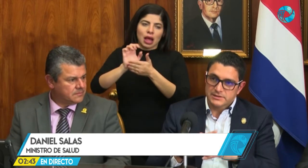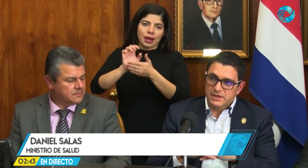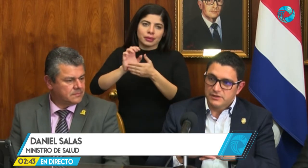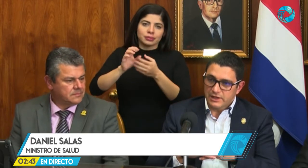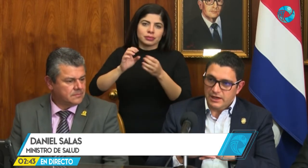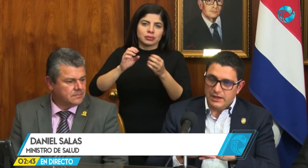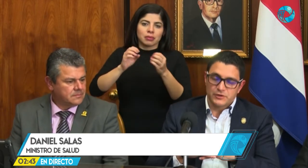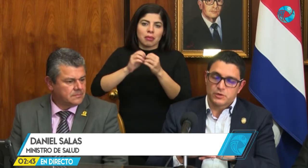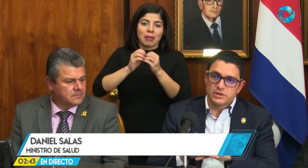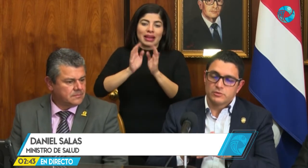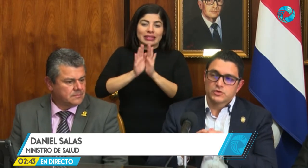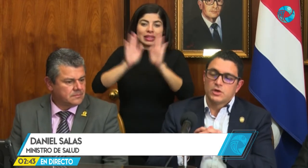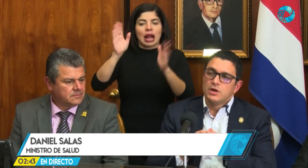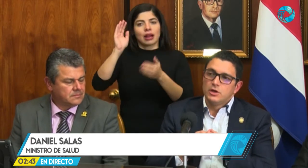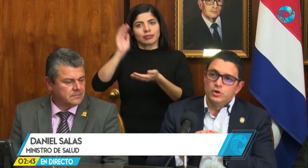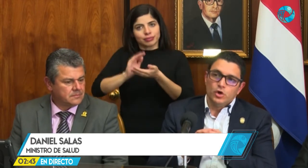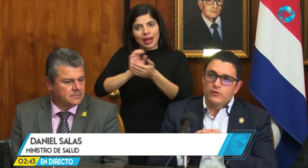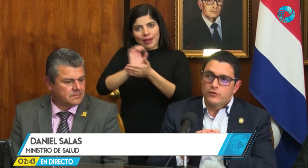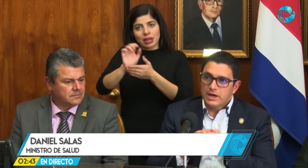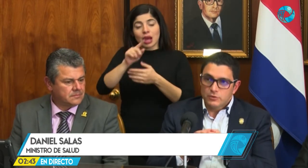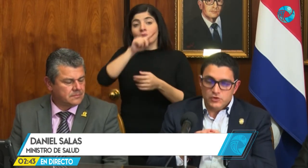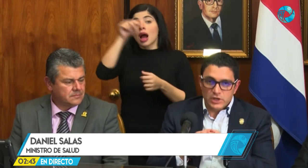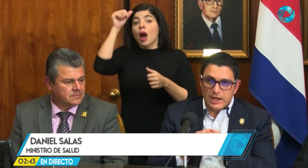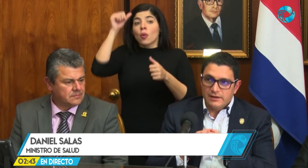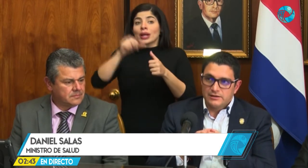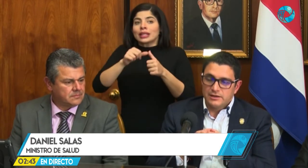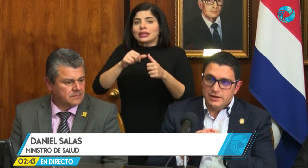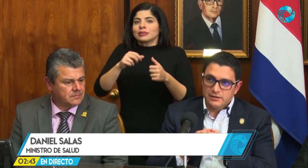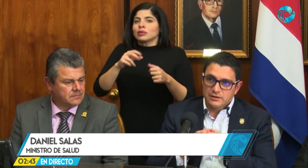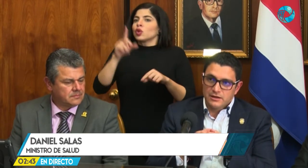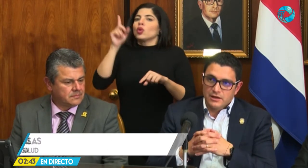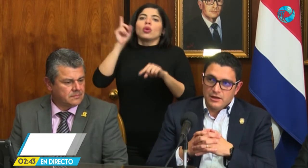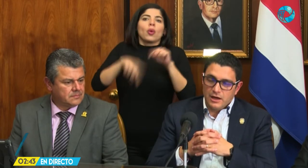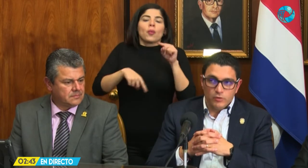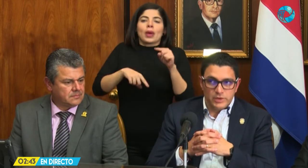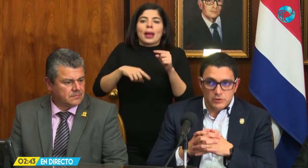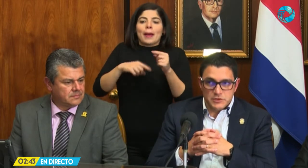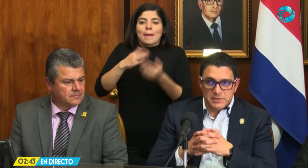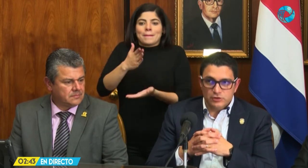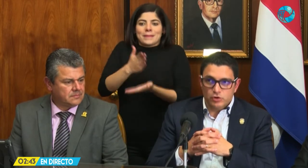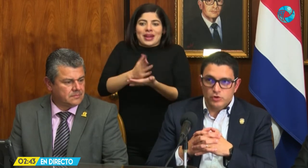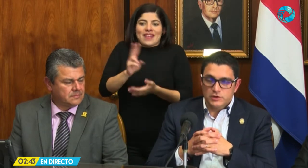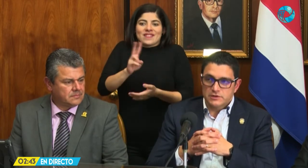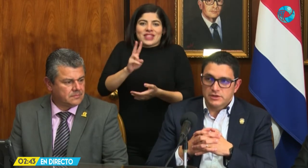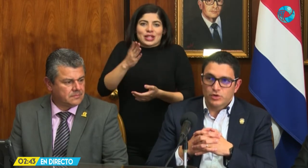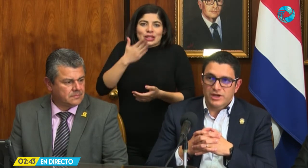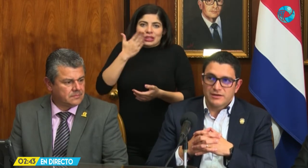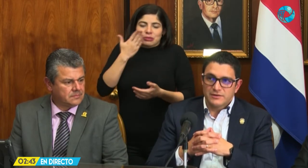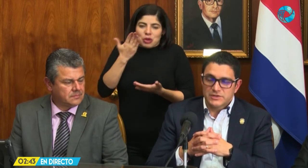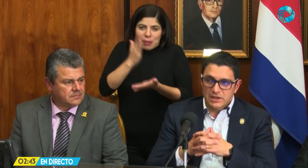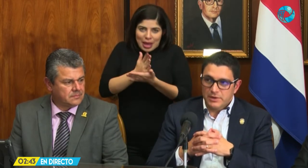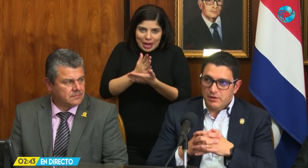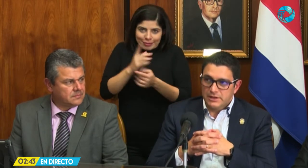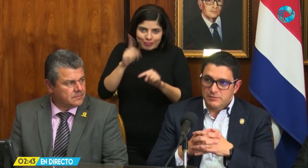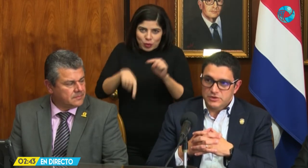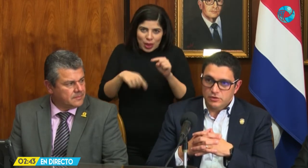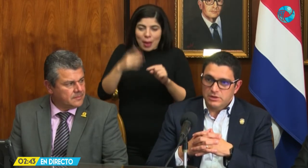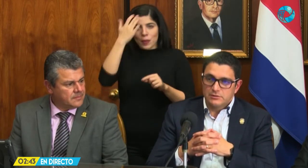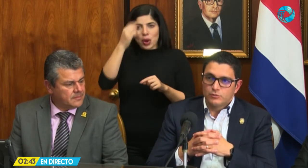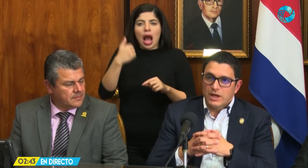más magnificada. Recordemos, no vamos a detener a un virus respiratorio en el sentido que siempre va a